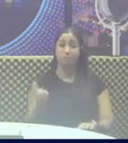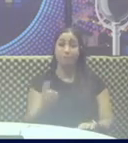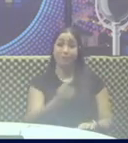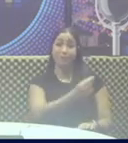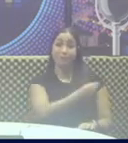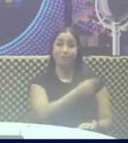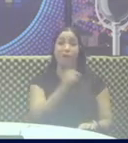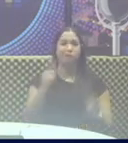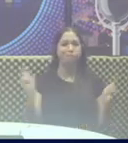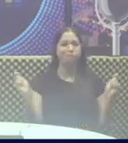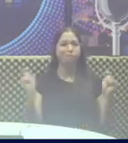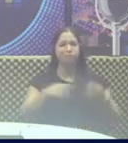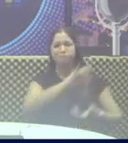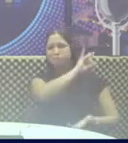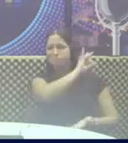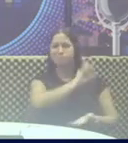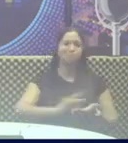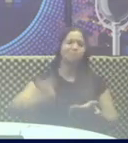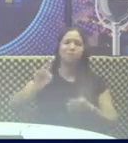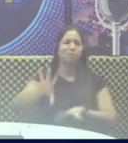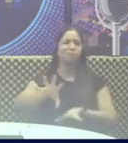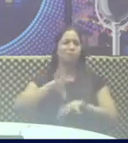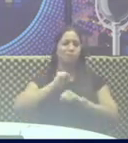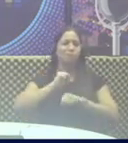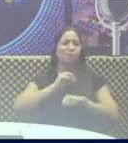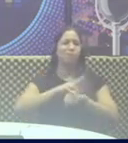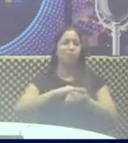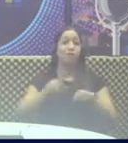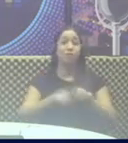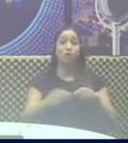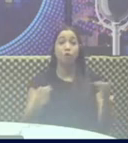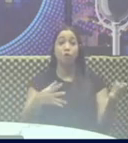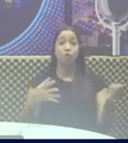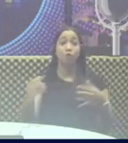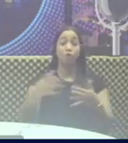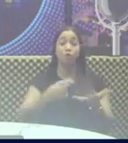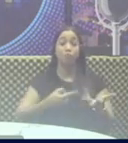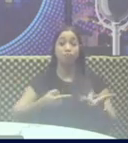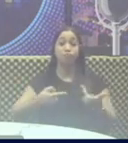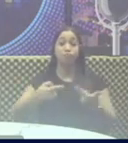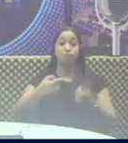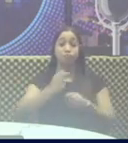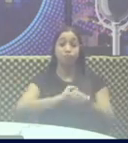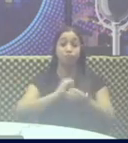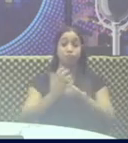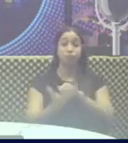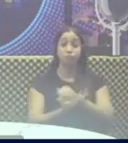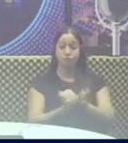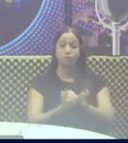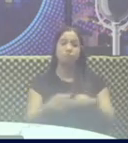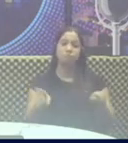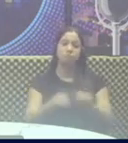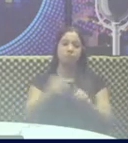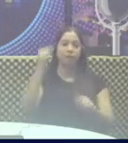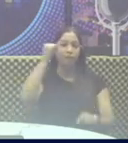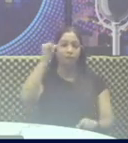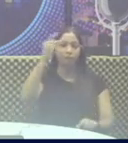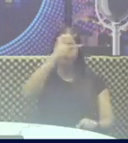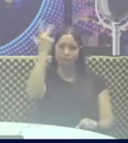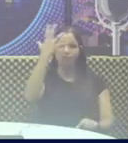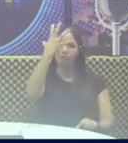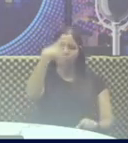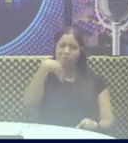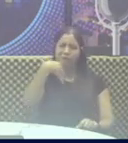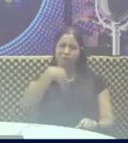mais eficaz de impedir a contaminação e o surgimento de novas variantes do coronavírus, além de evitar casos graves